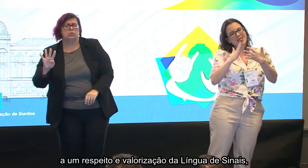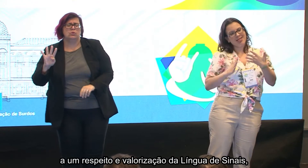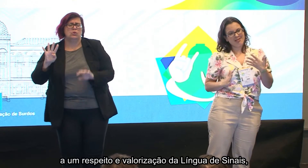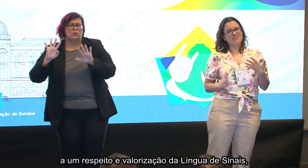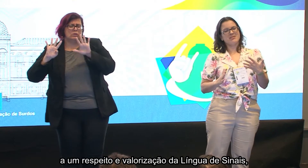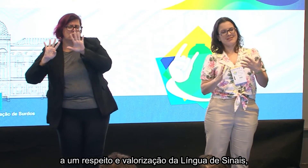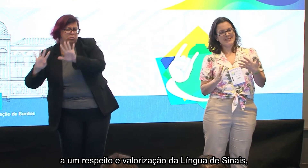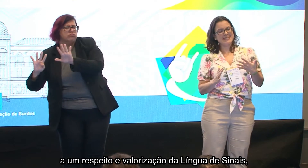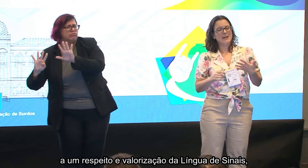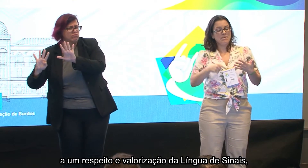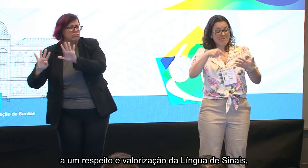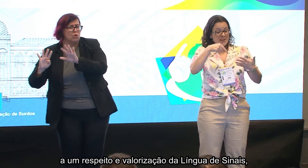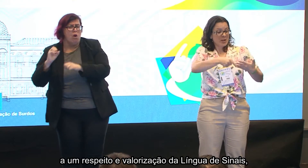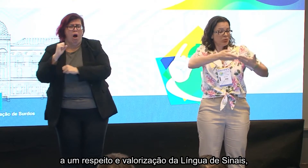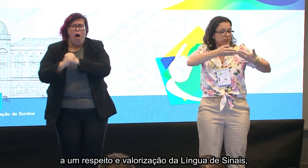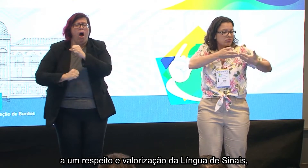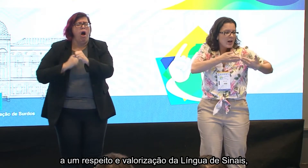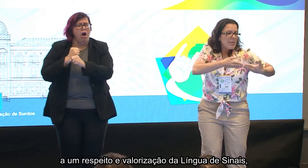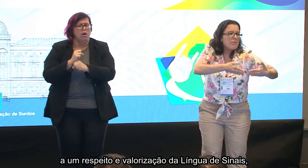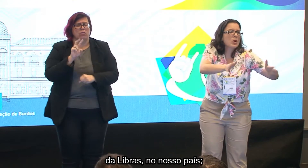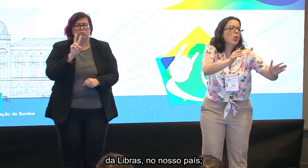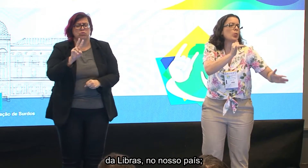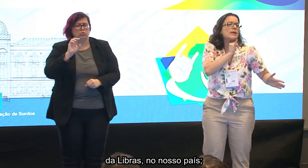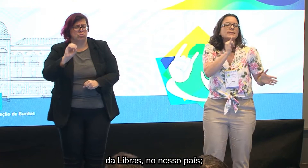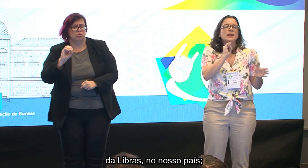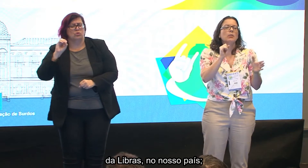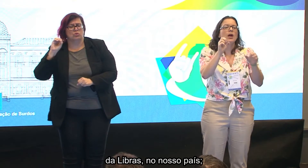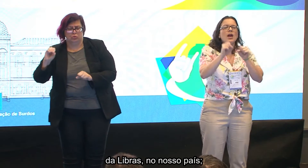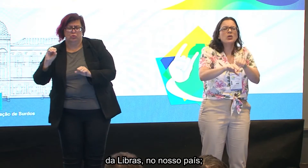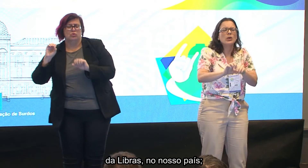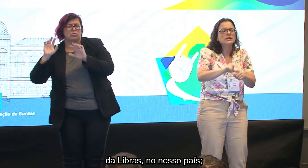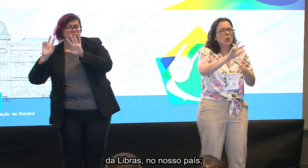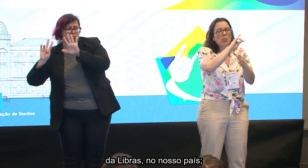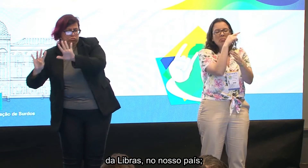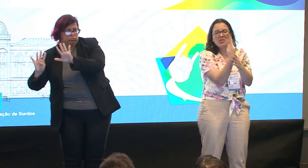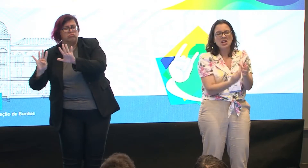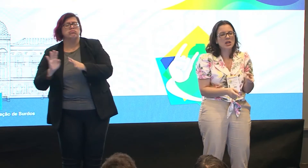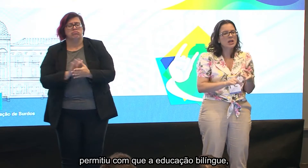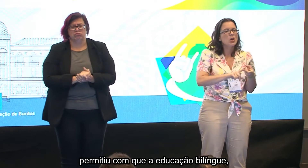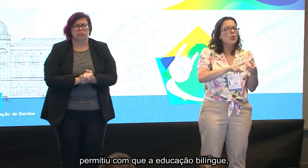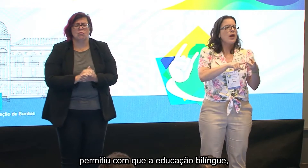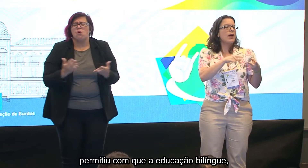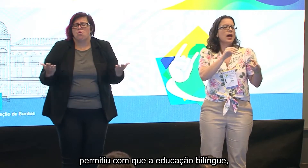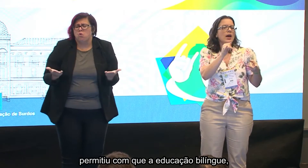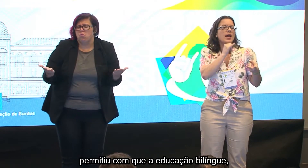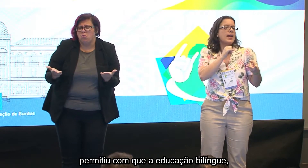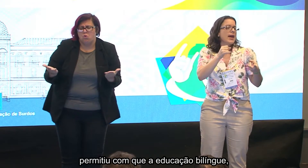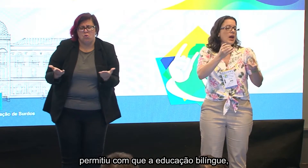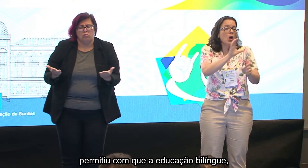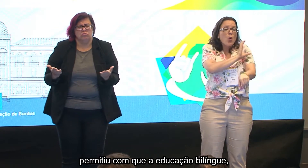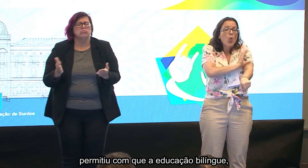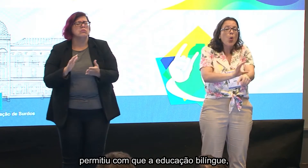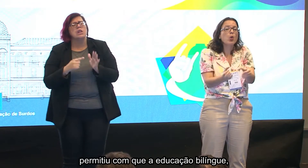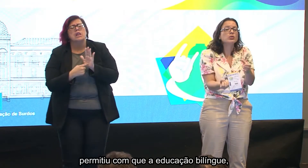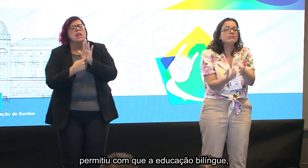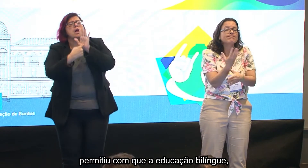uma valorização da língua de sinais, da Libras no nosso país. Então, permitiu com que a educação